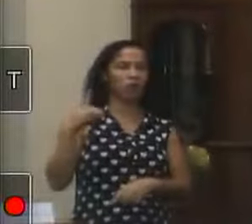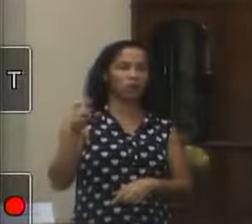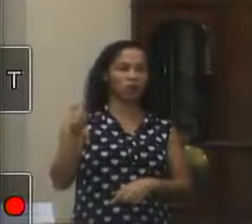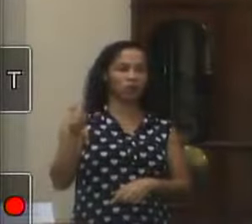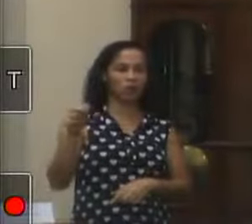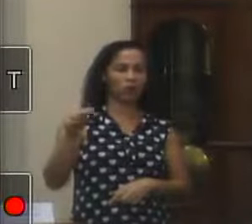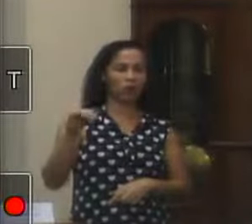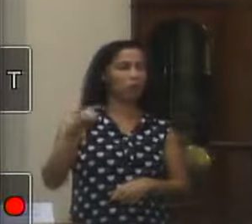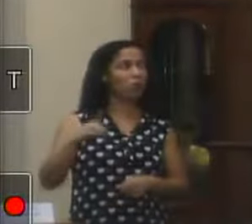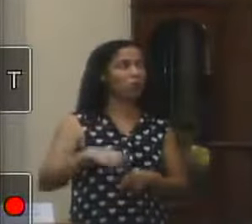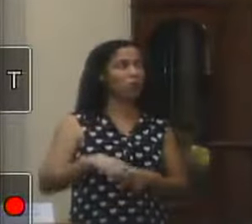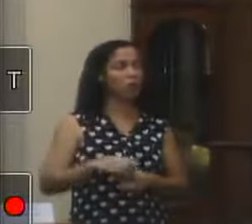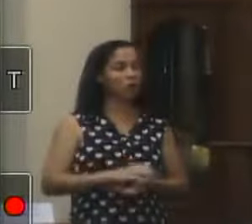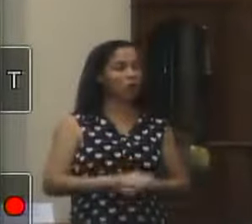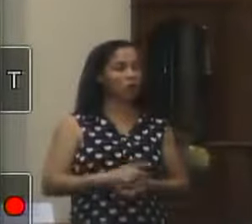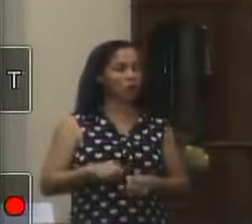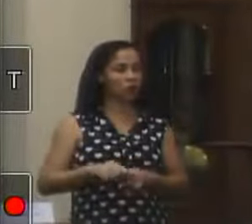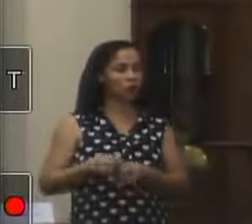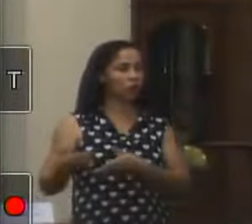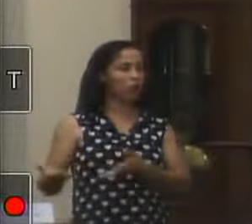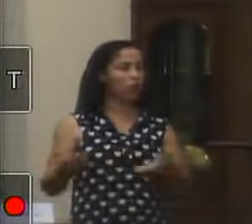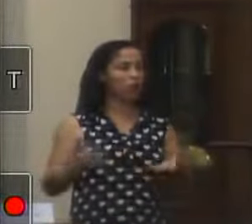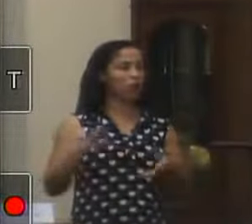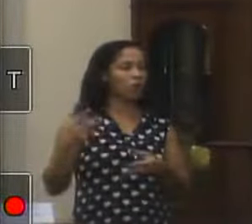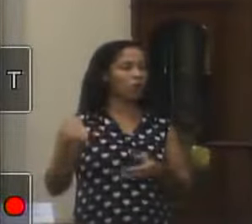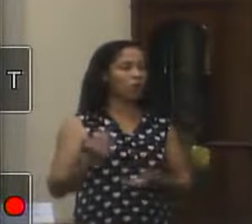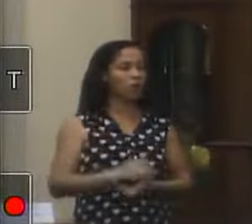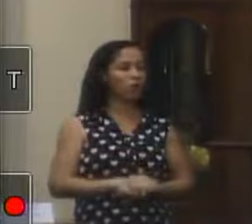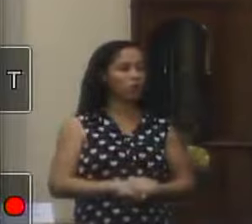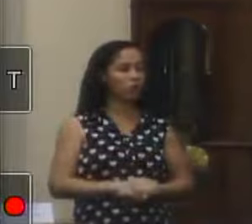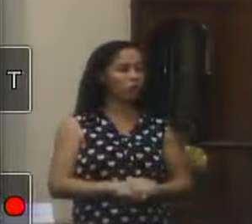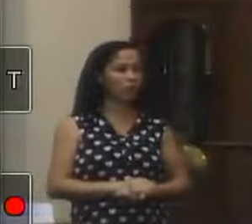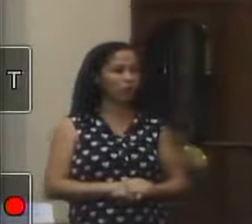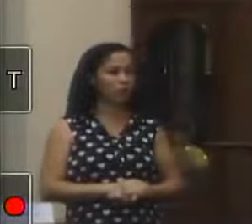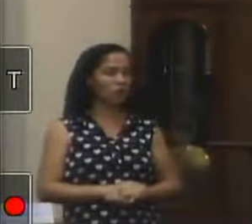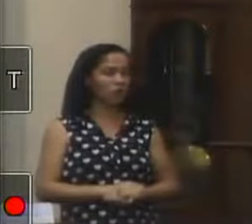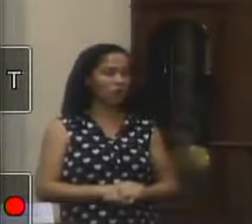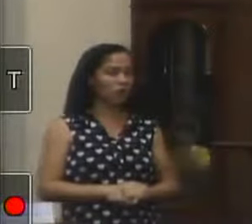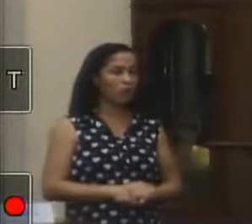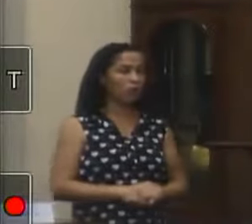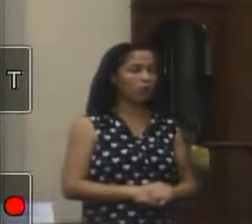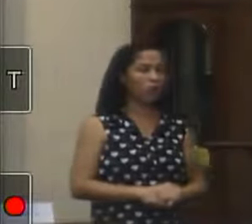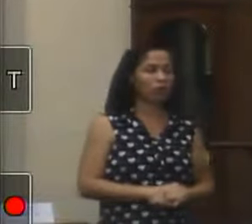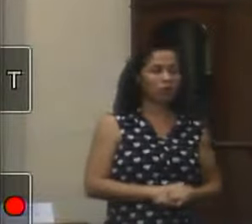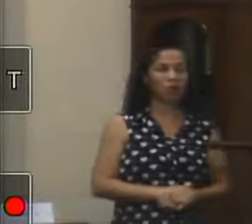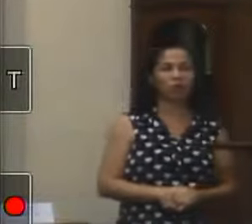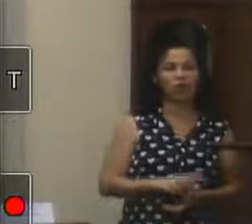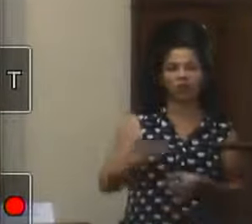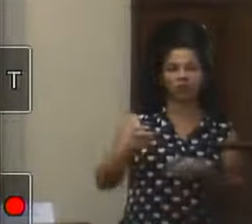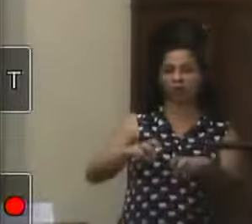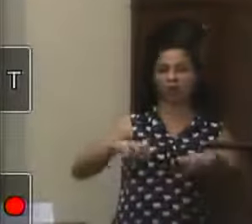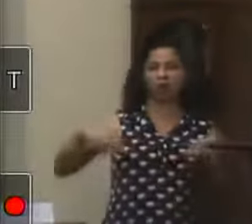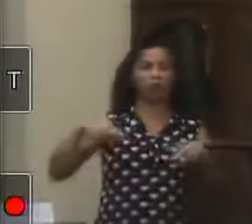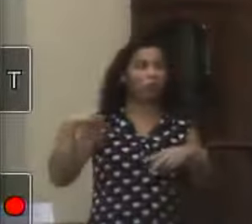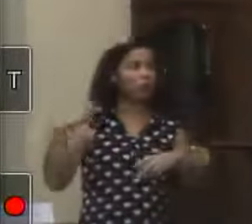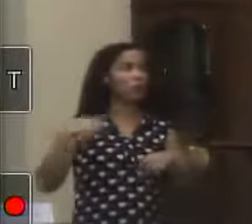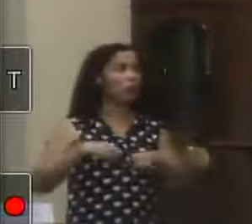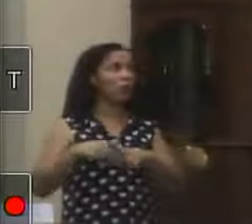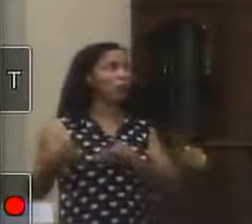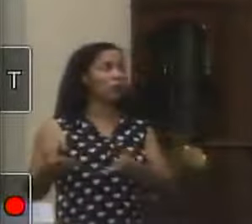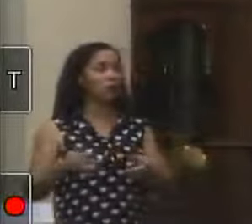falar. Gostaria de convidar a todos, né, a quem nos está ouvindo agora e a todos presentes, todos os vereadores receberam o